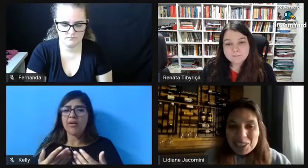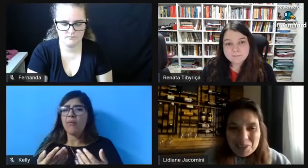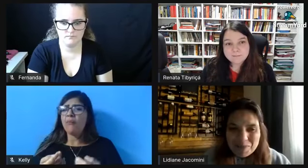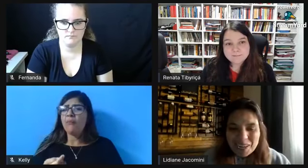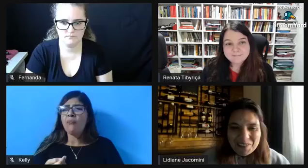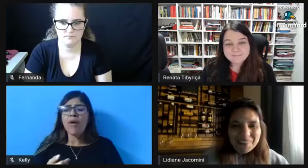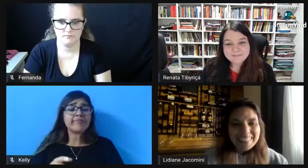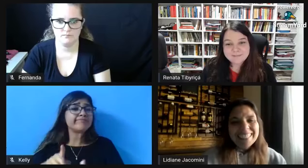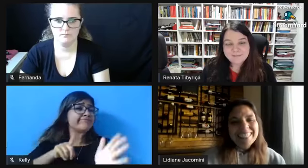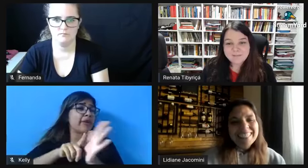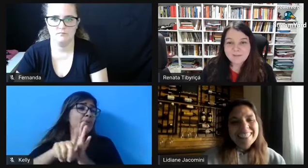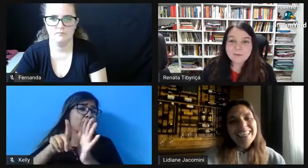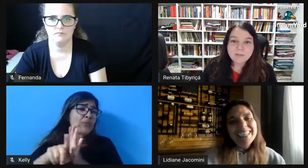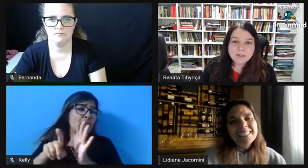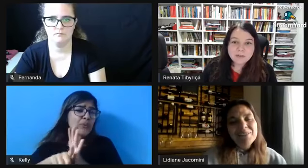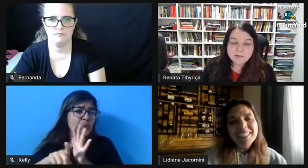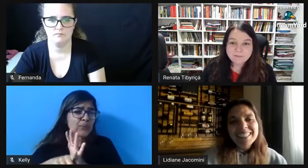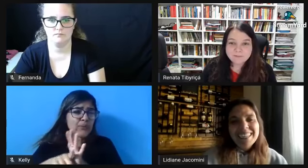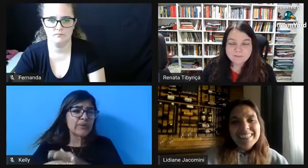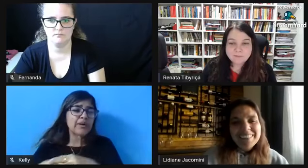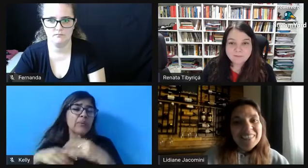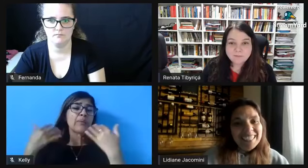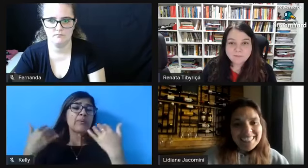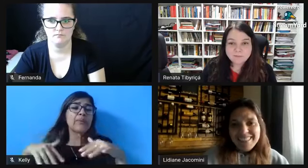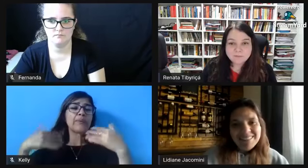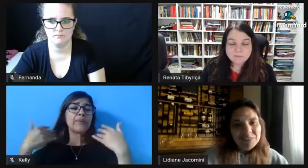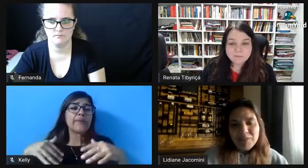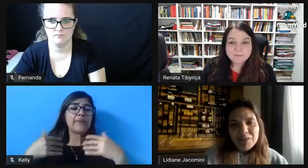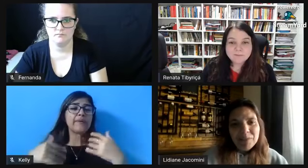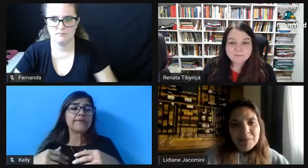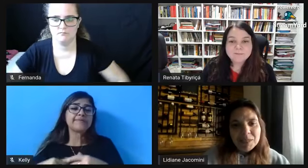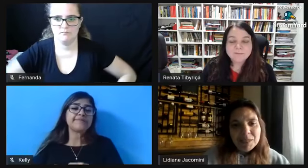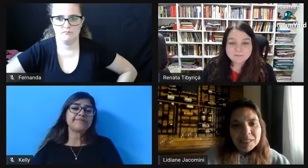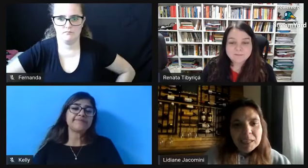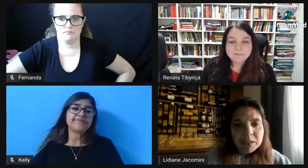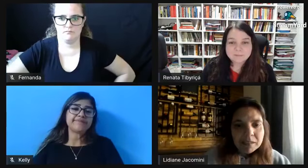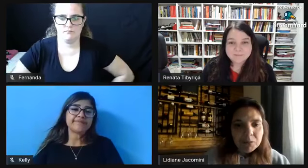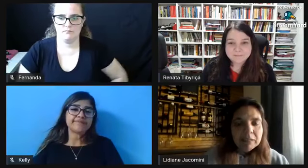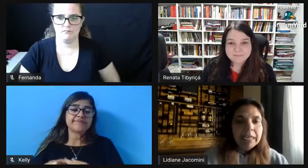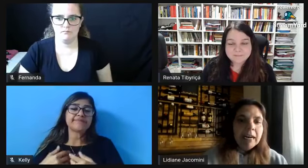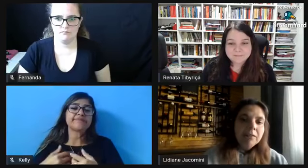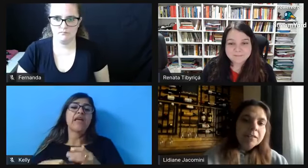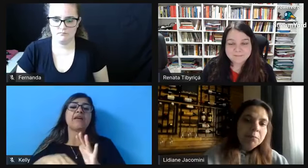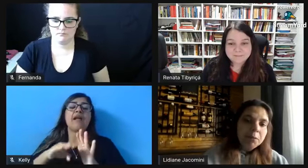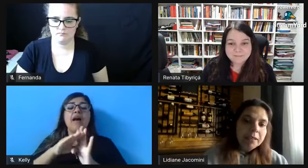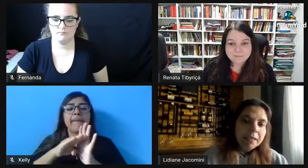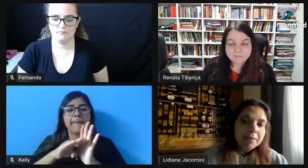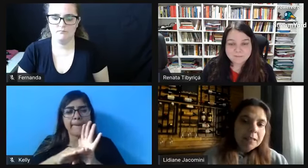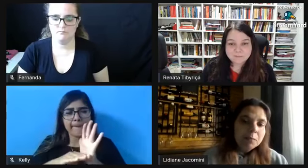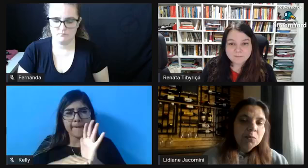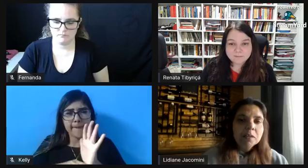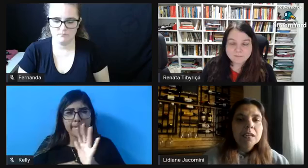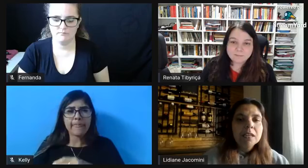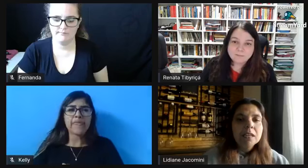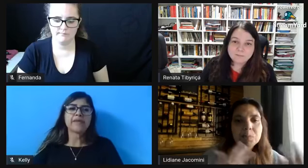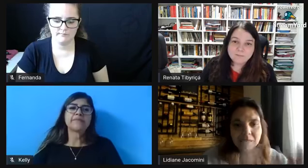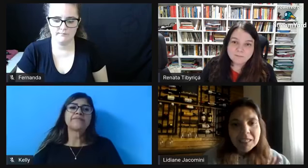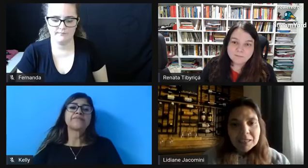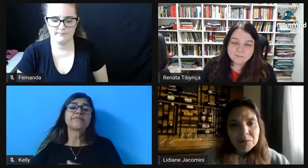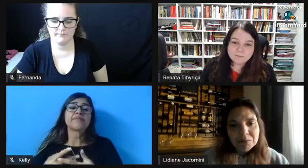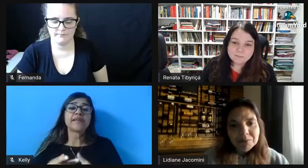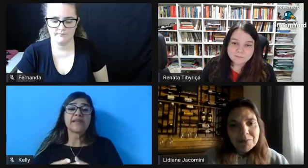olha que nosso tempo tem mais um monte de perguntas, a gente vai tentar veio uma sequência muito legal, assim, porque as pessoas,